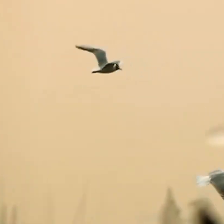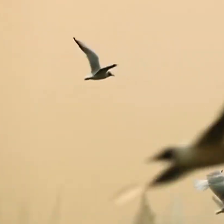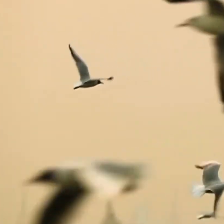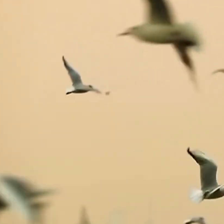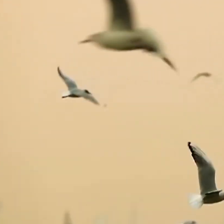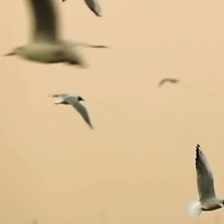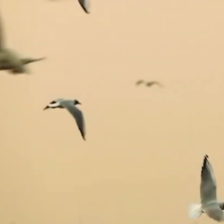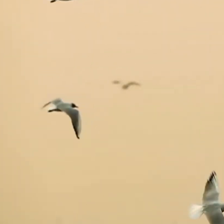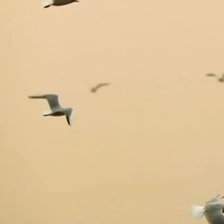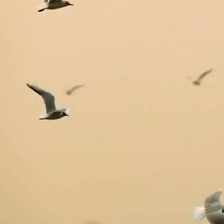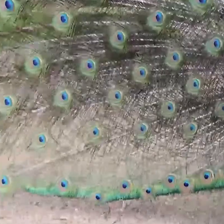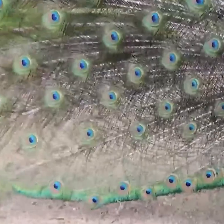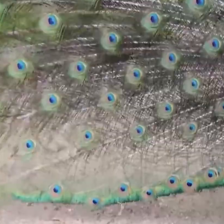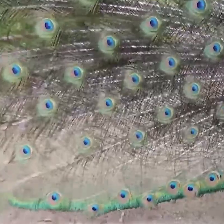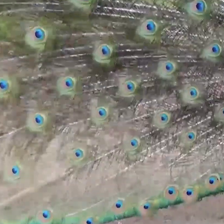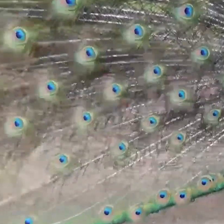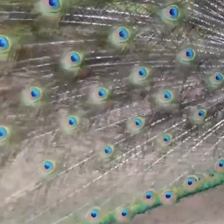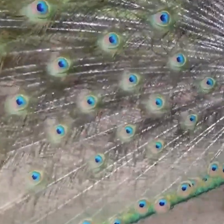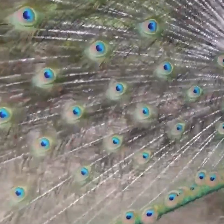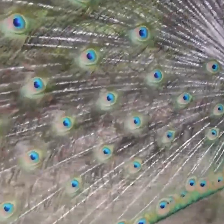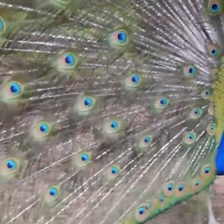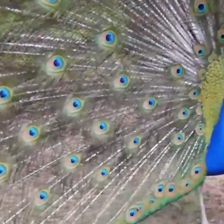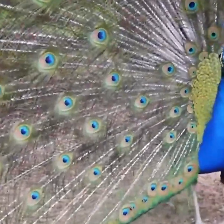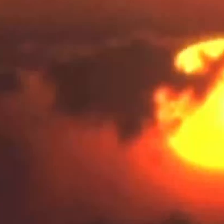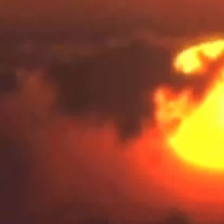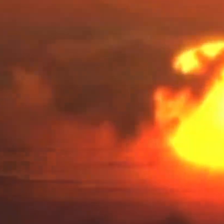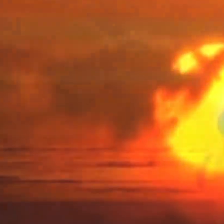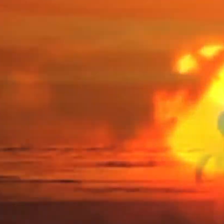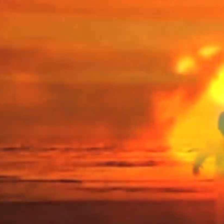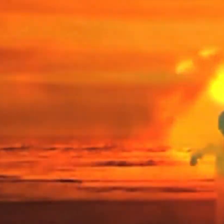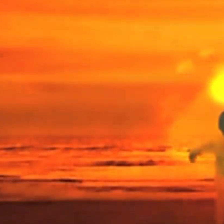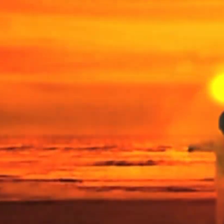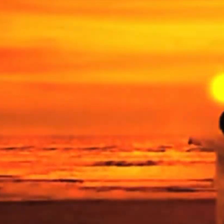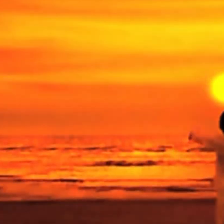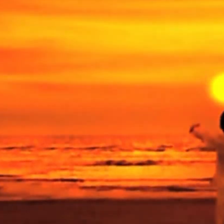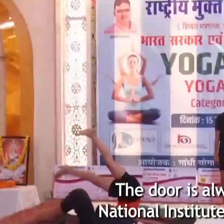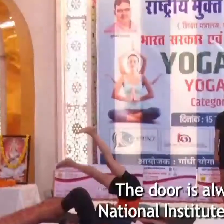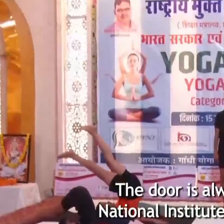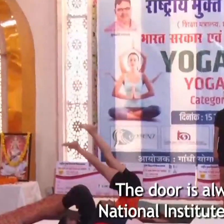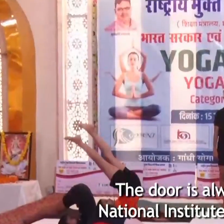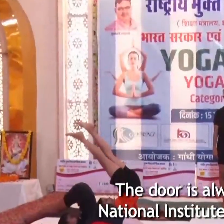राष्ट्र